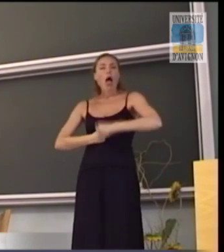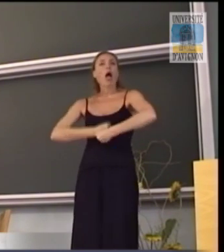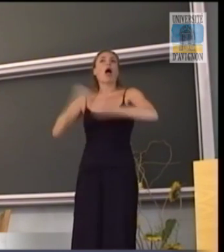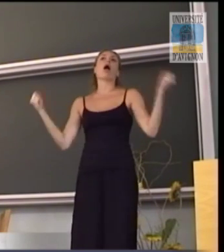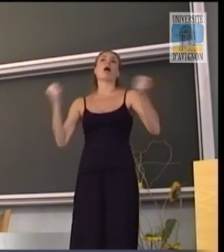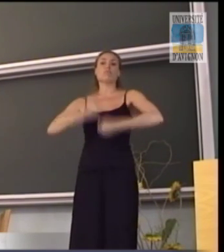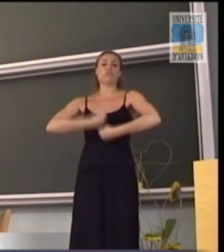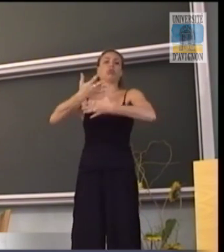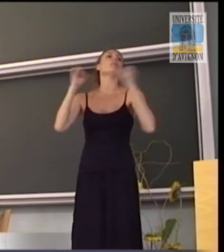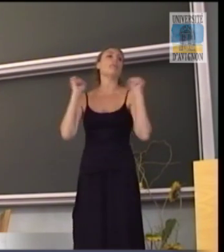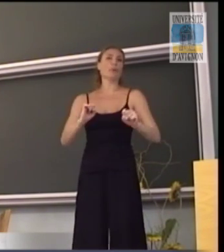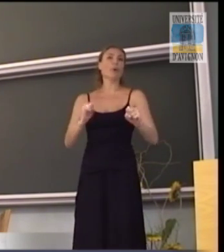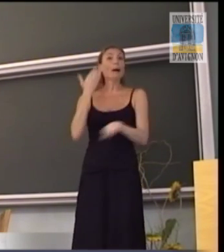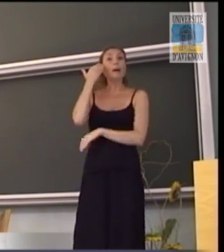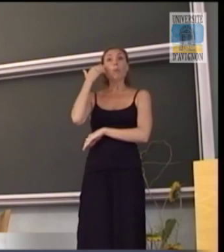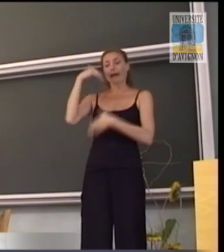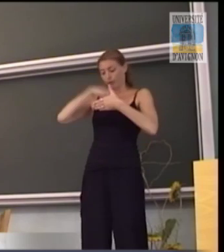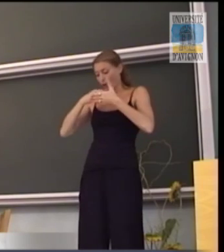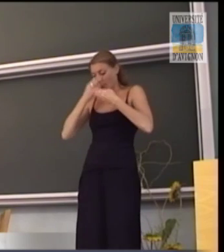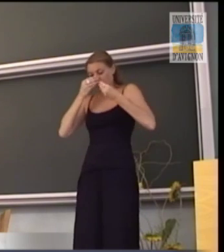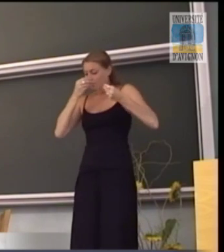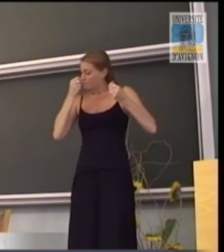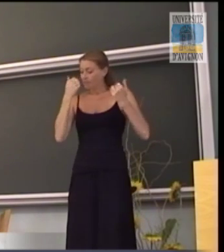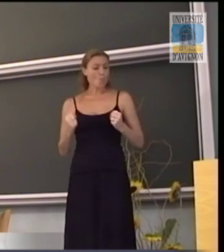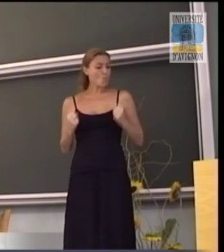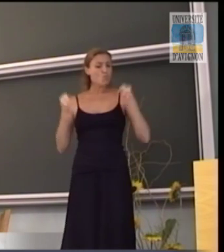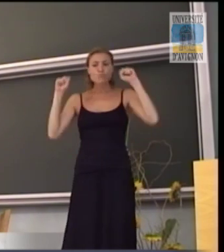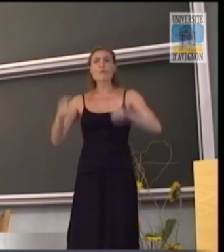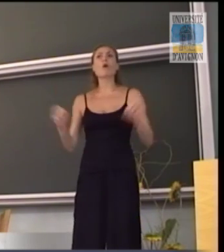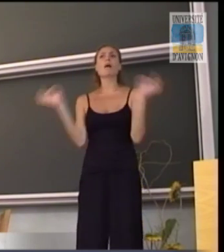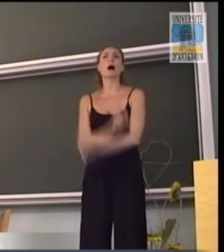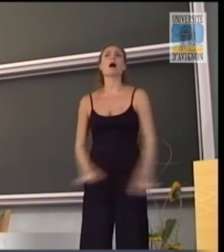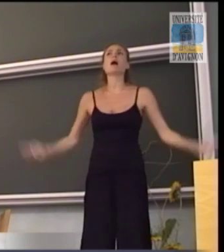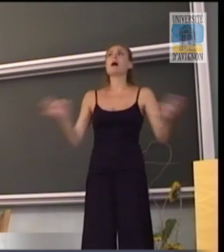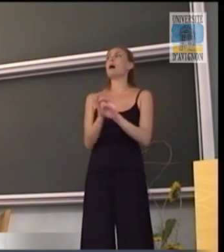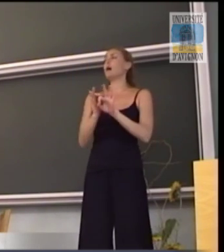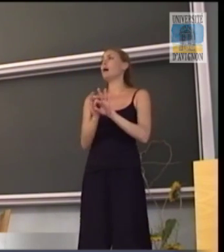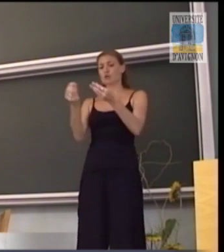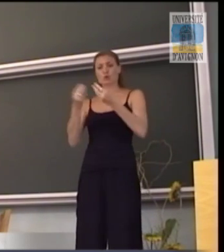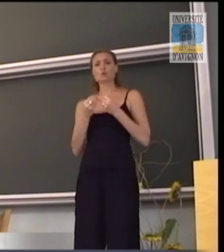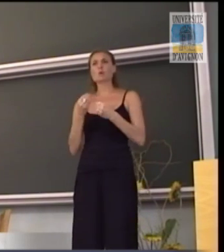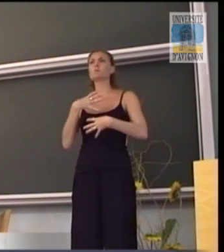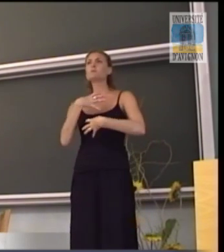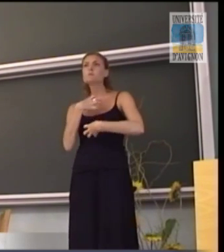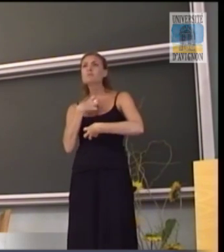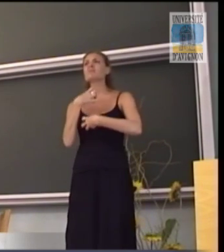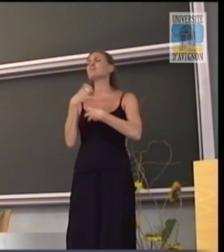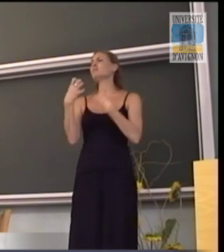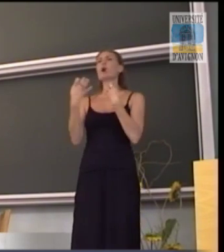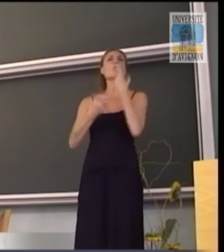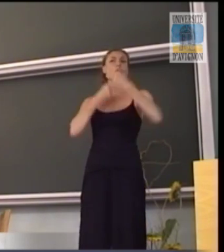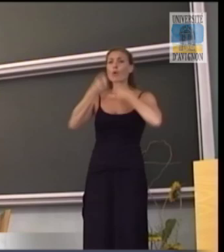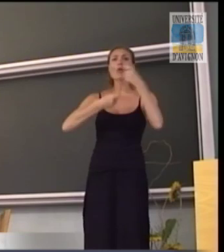l'impuissance gangrène nos vies, nous rende amères, nous rende aigres, n'est-ce pas, et donc